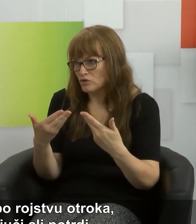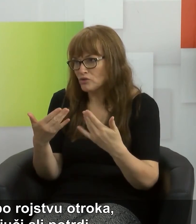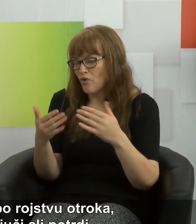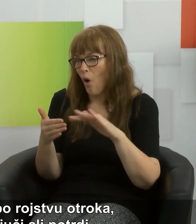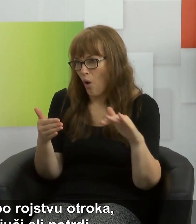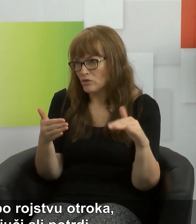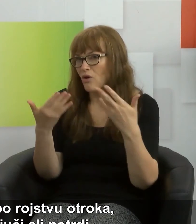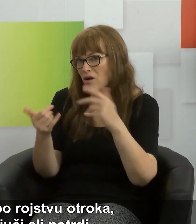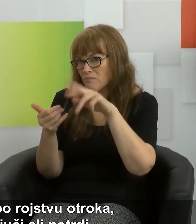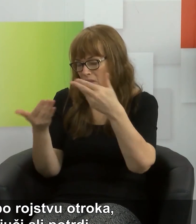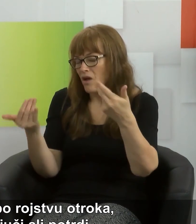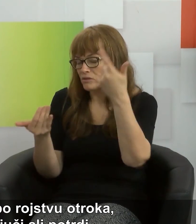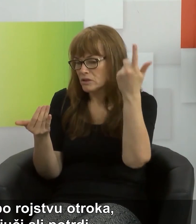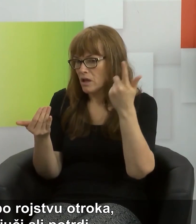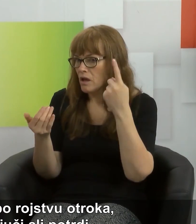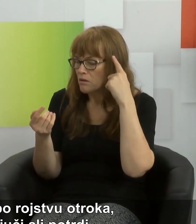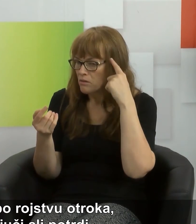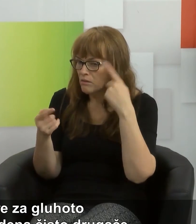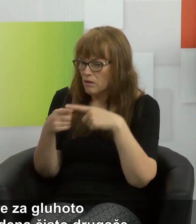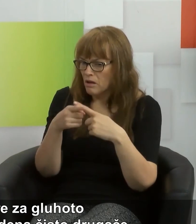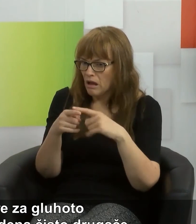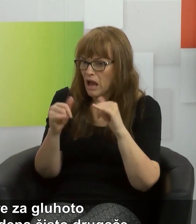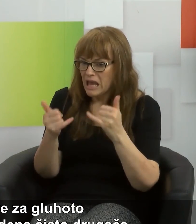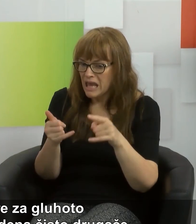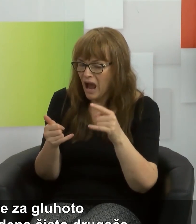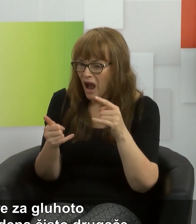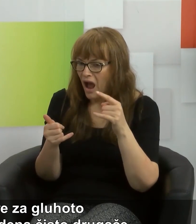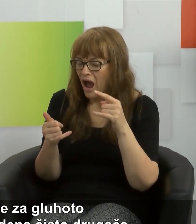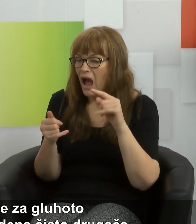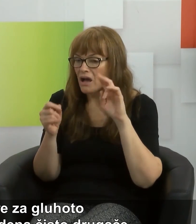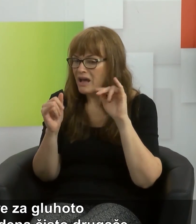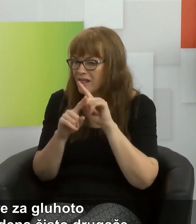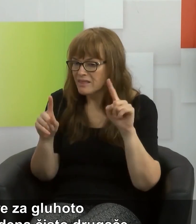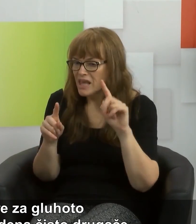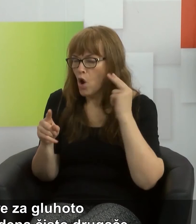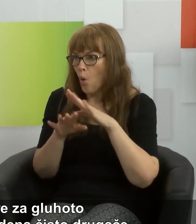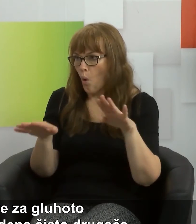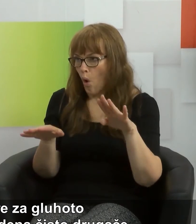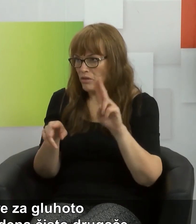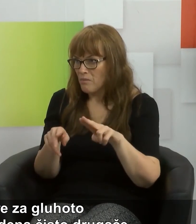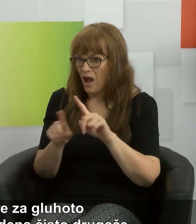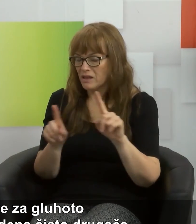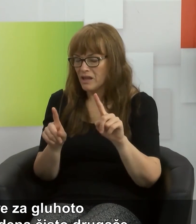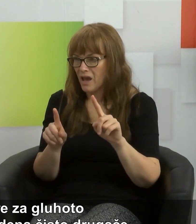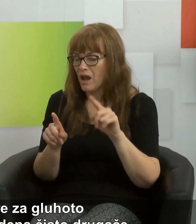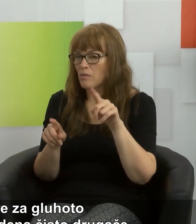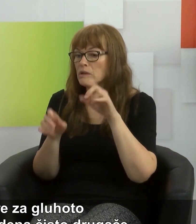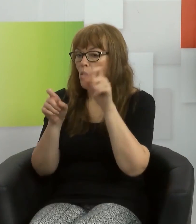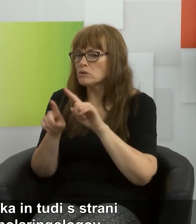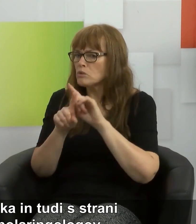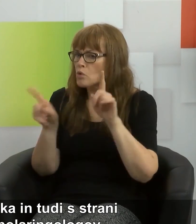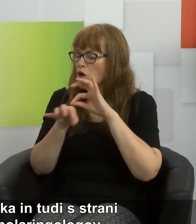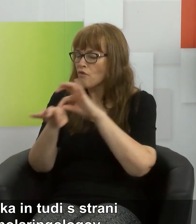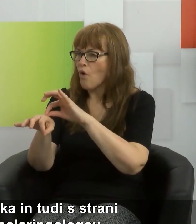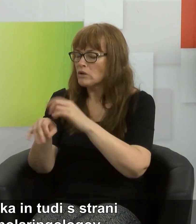se dejansko izključi ali potrdi, da dejansko gre za gluhoto, je tudi ta oseba vodena čisto drugače